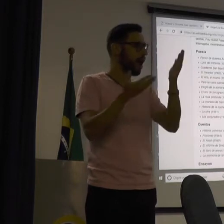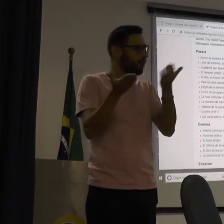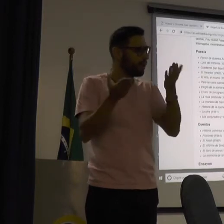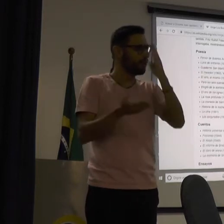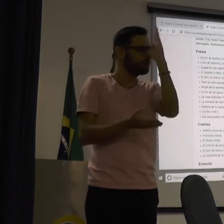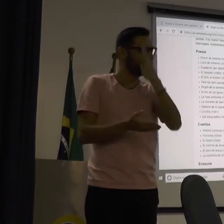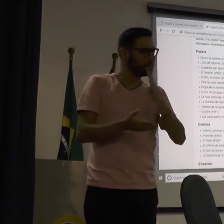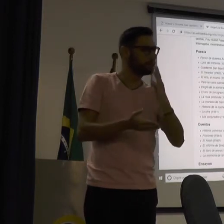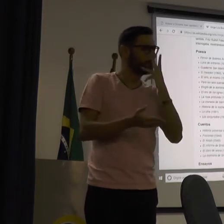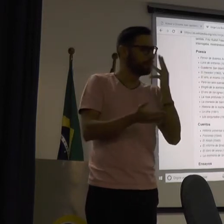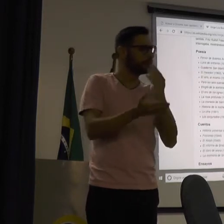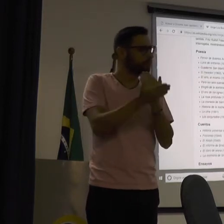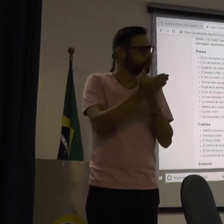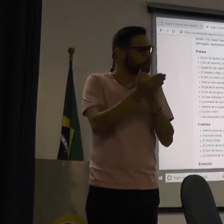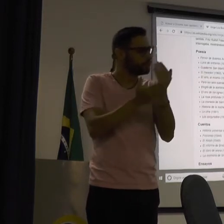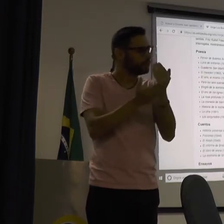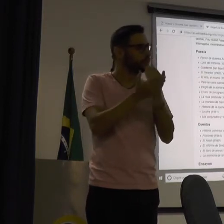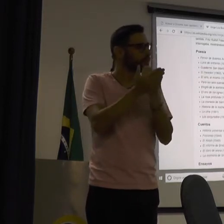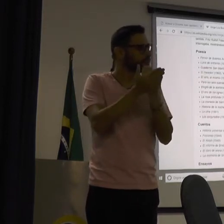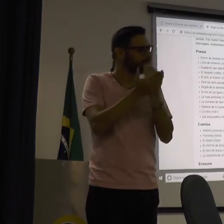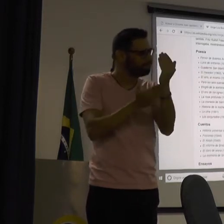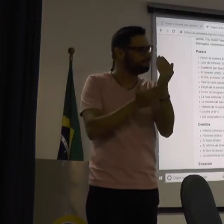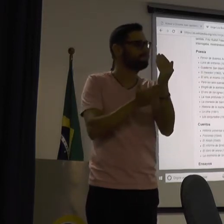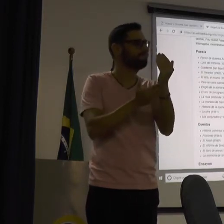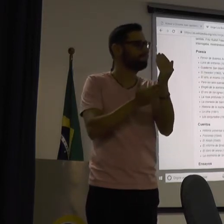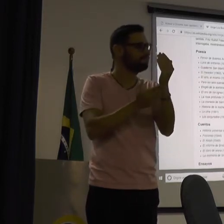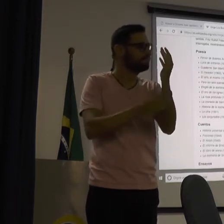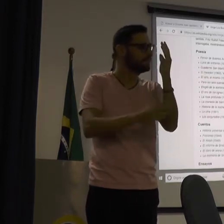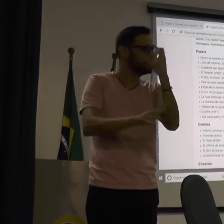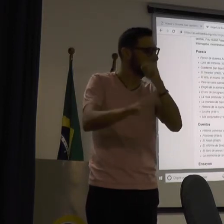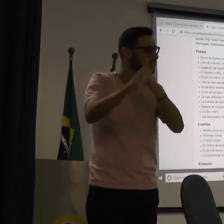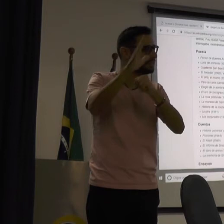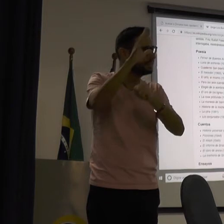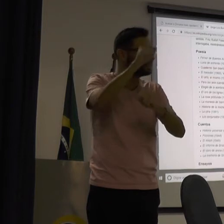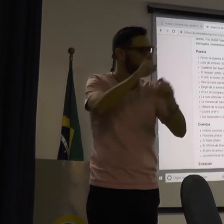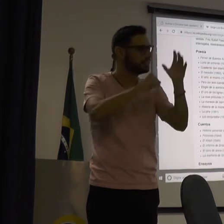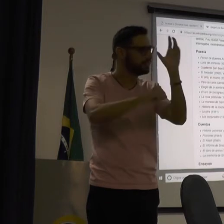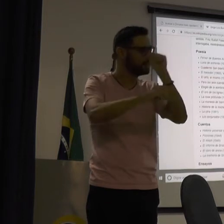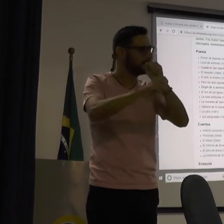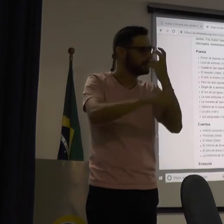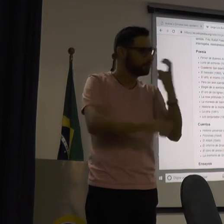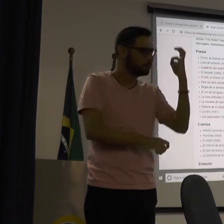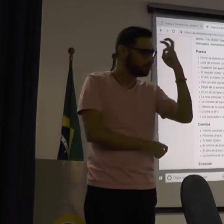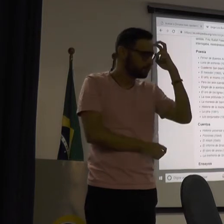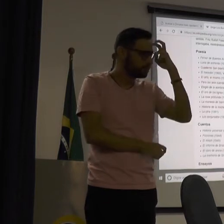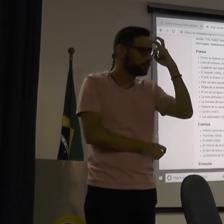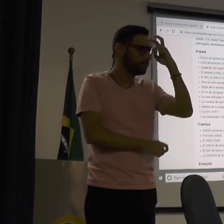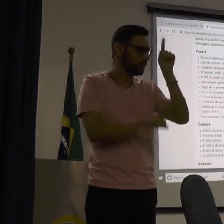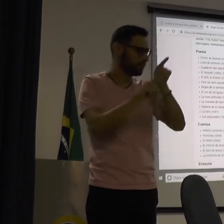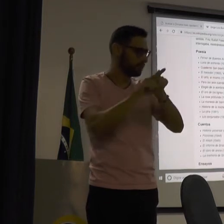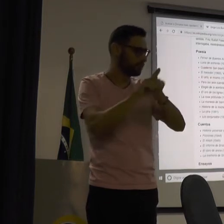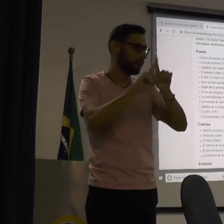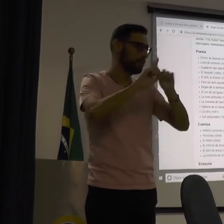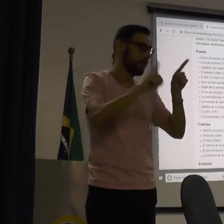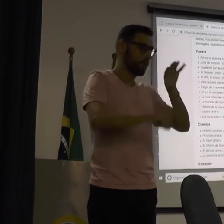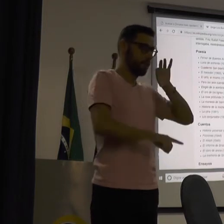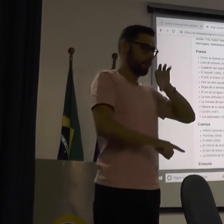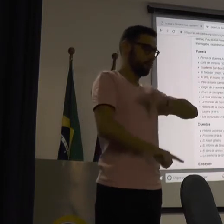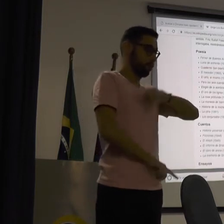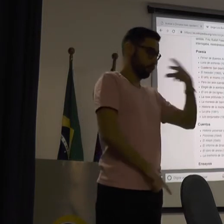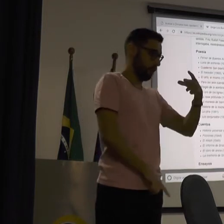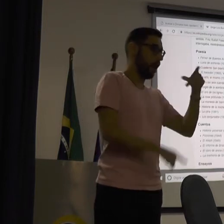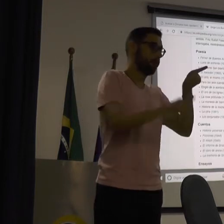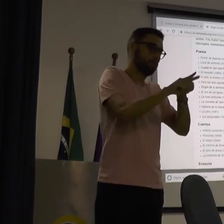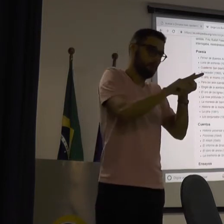vez mais, né, os portugueses já tinham assimilado de alguma forma para a gente, né? Muita coisa do que a gente tem no Brasil, as grandes árvores, as